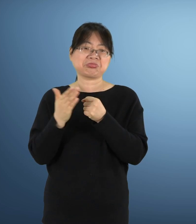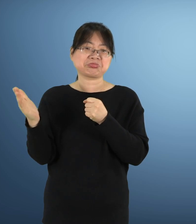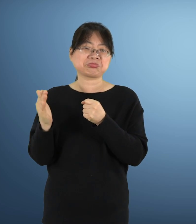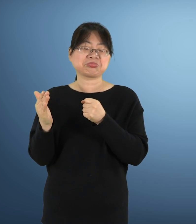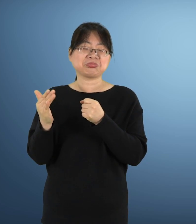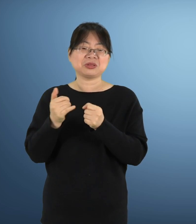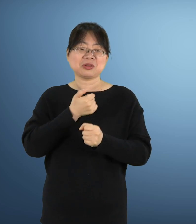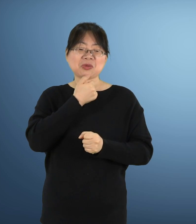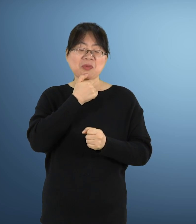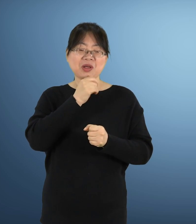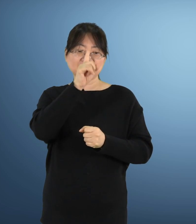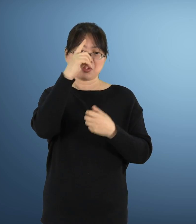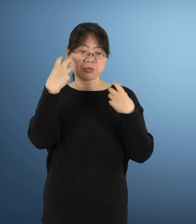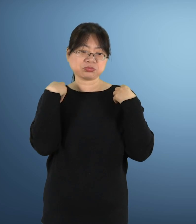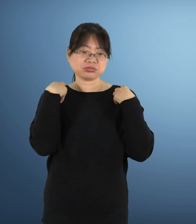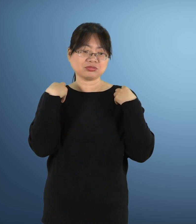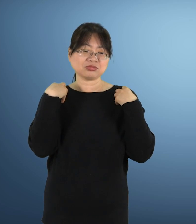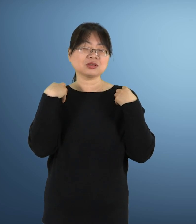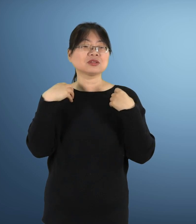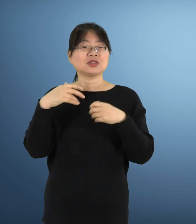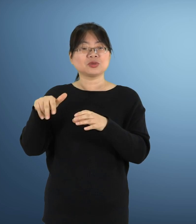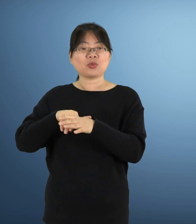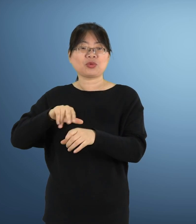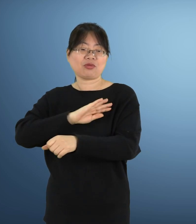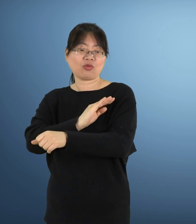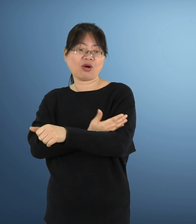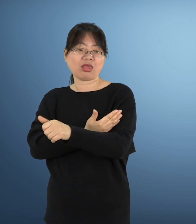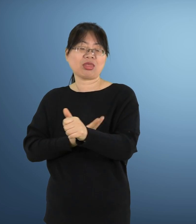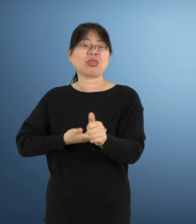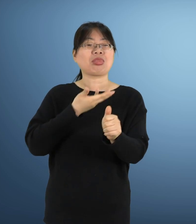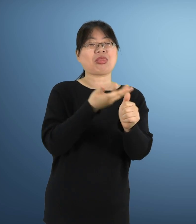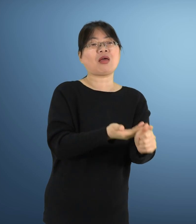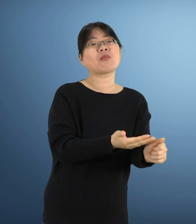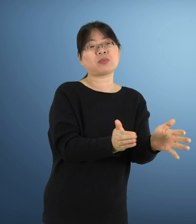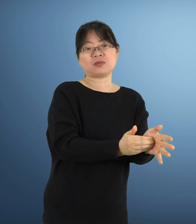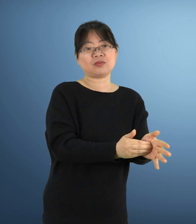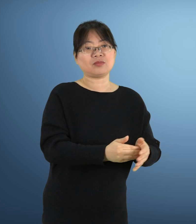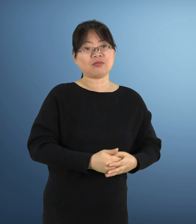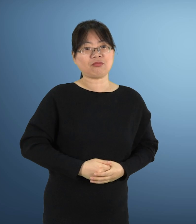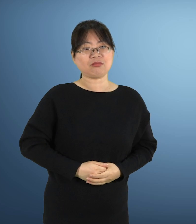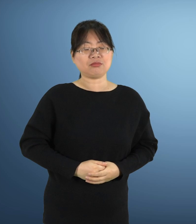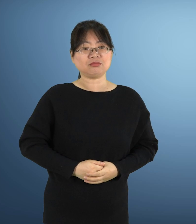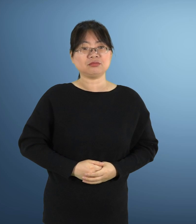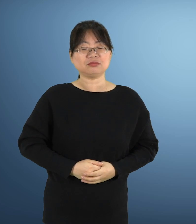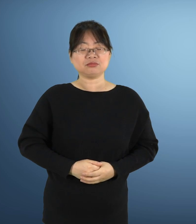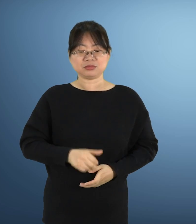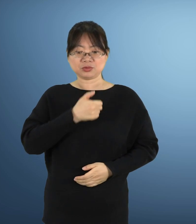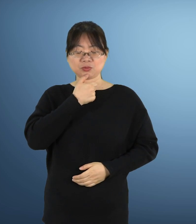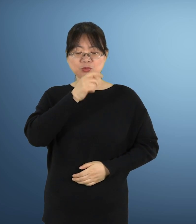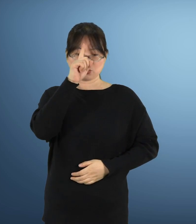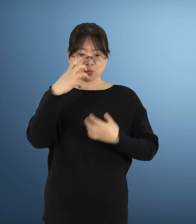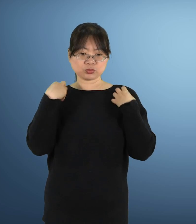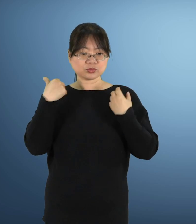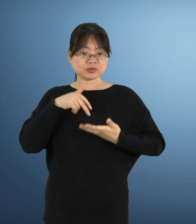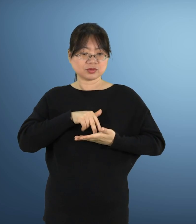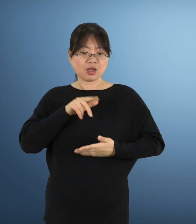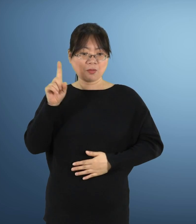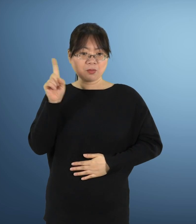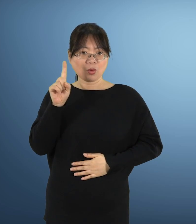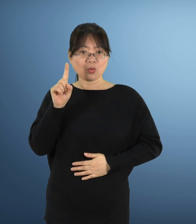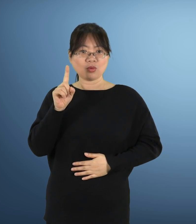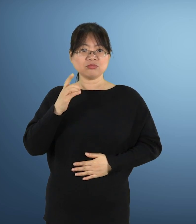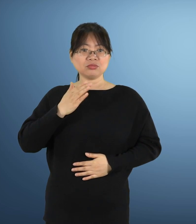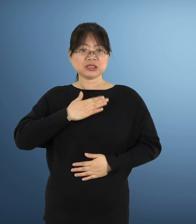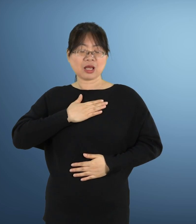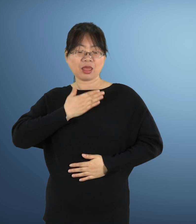이제 로마 정권에게로 이게 넘어갔어요. 그러니까 로마 정부도 자기 입맛에 맞는